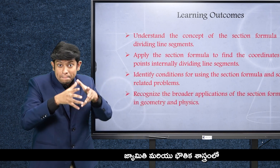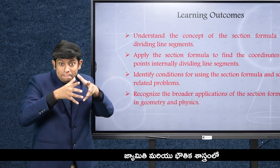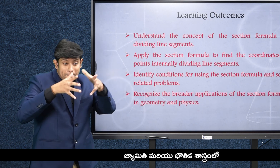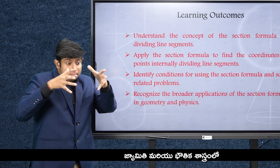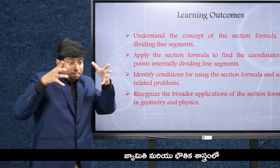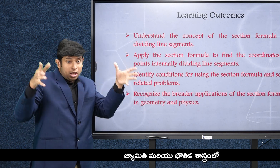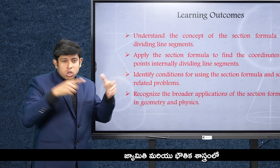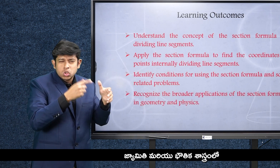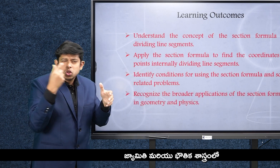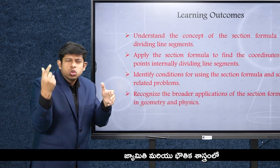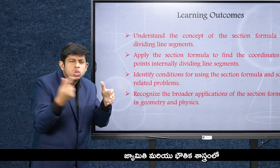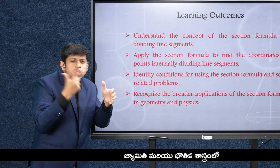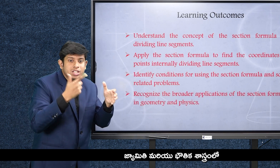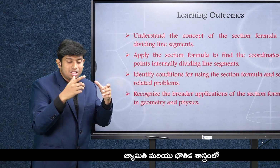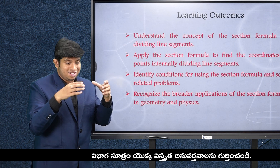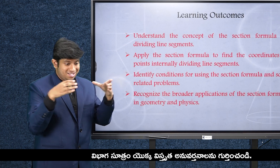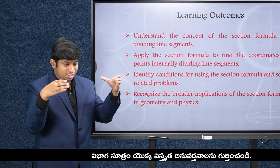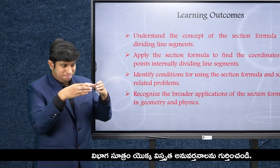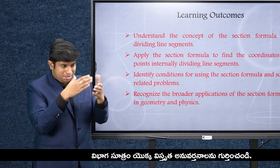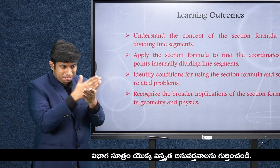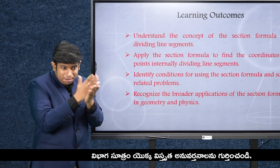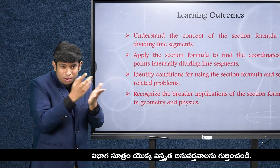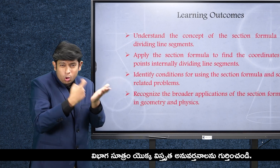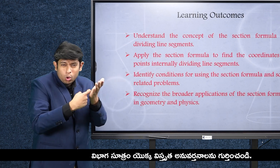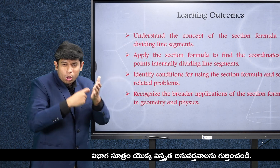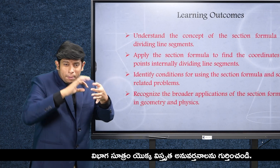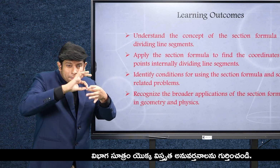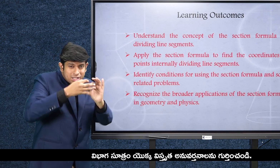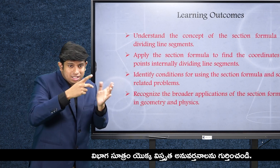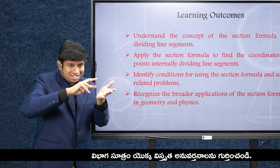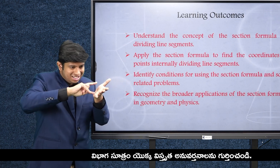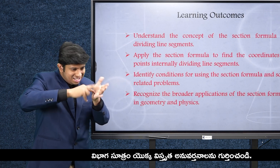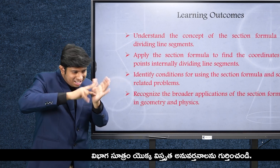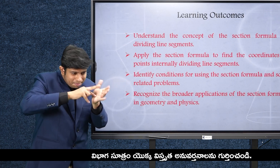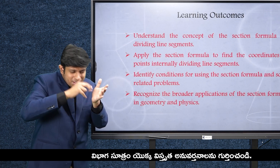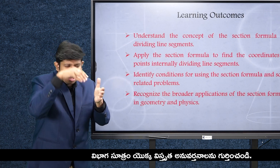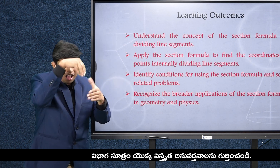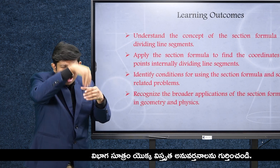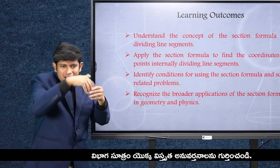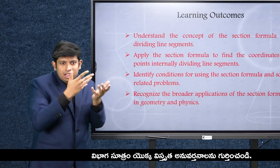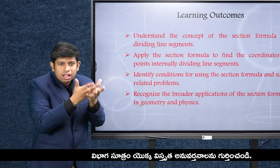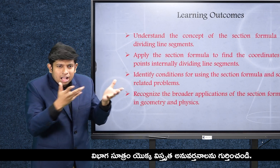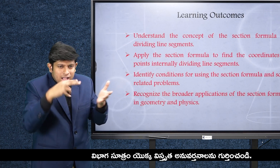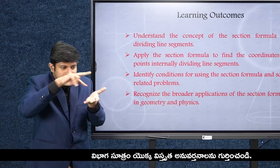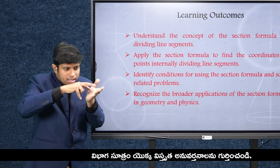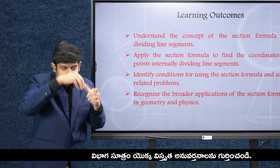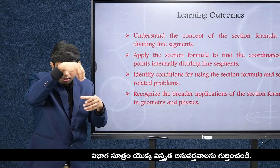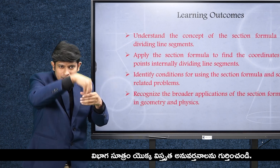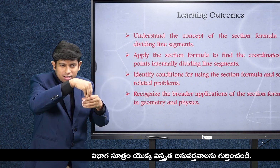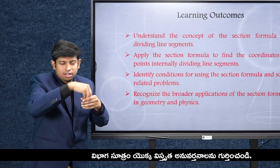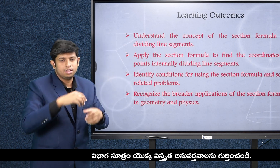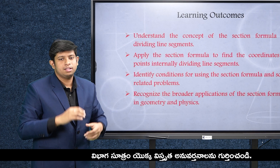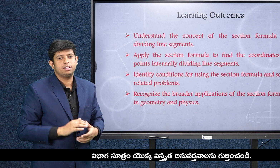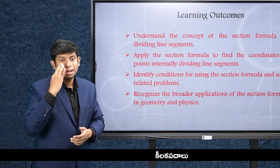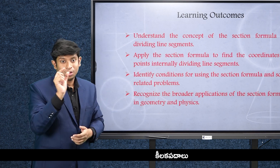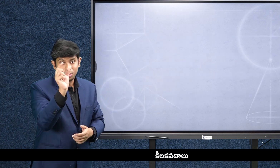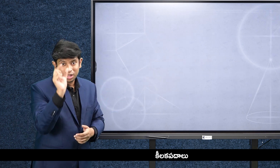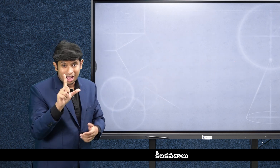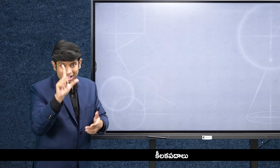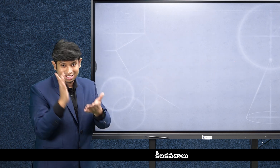మరియు భౌతిక శాస్త్రంలో విభాగ సూత్రం యొక్క విస్తృత అనువర్తనాలను గుర్తించండి కీలక